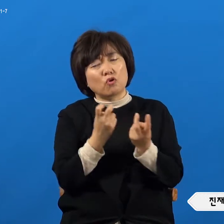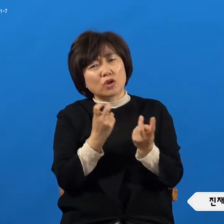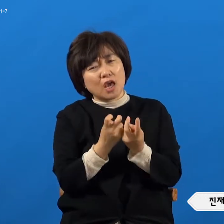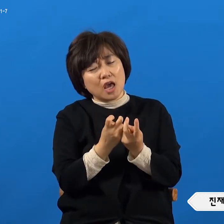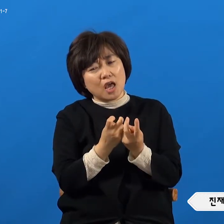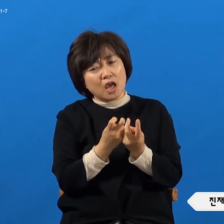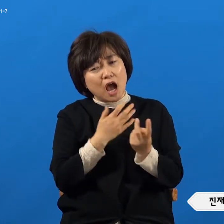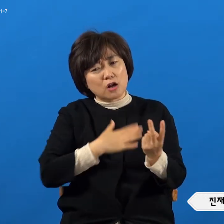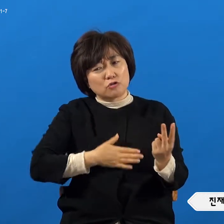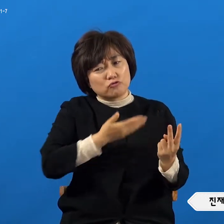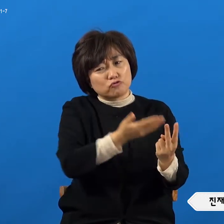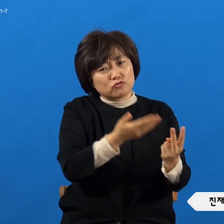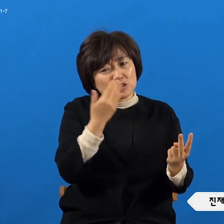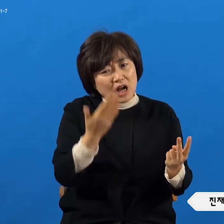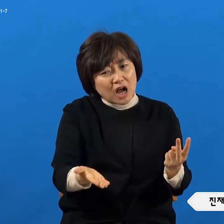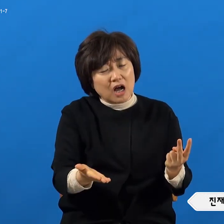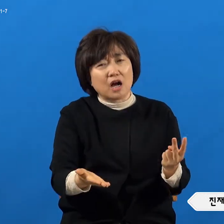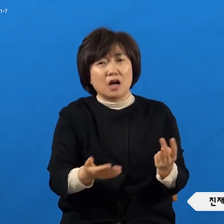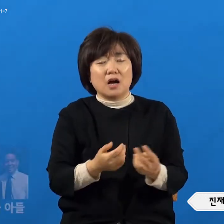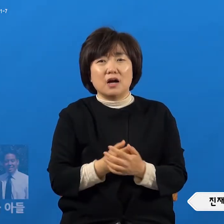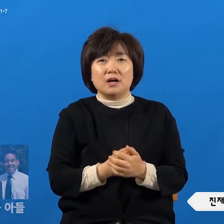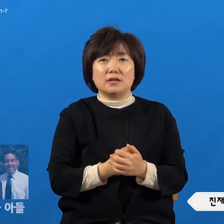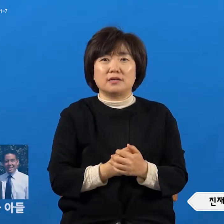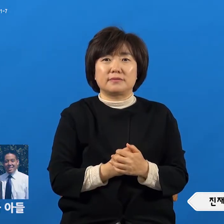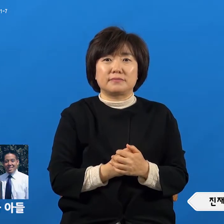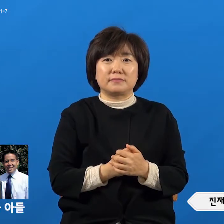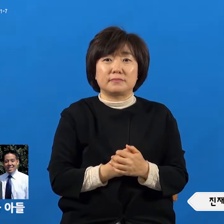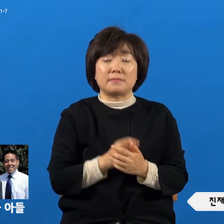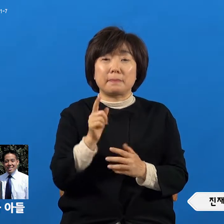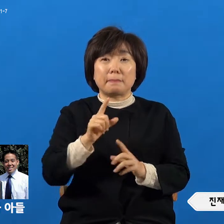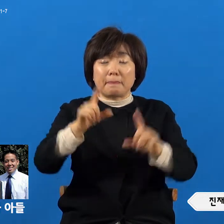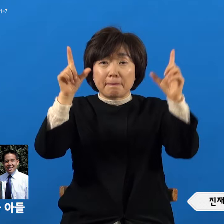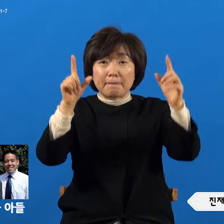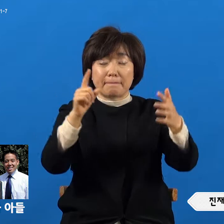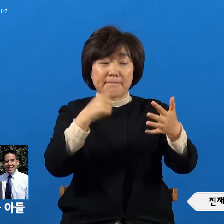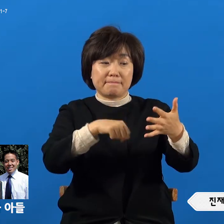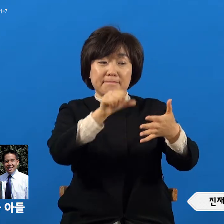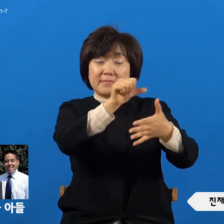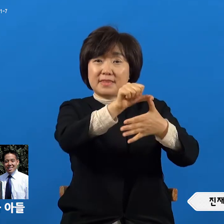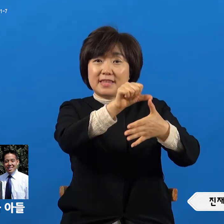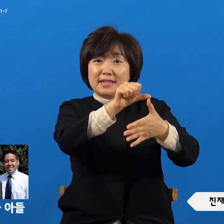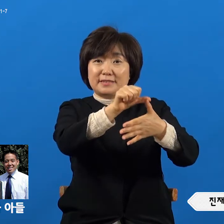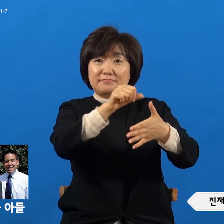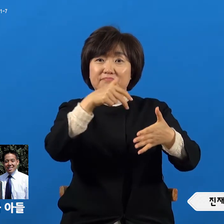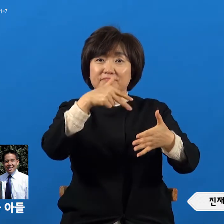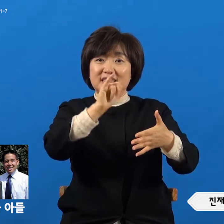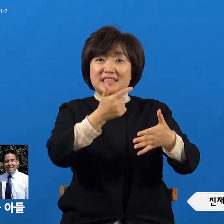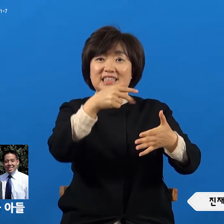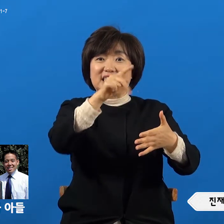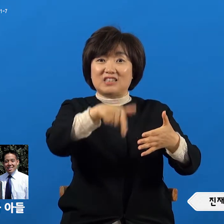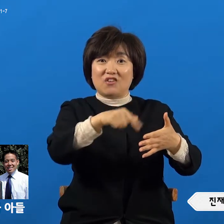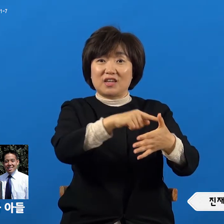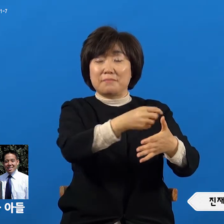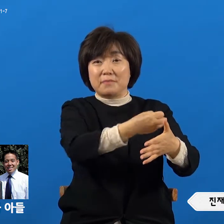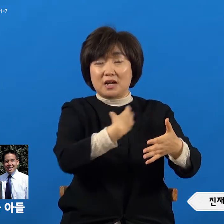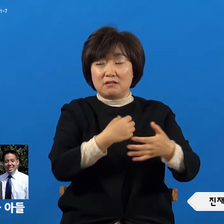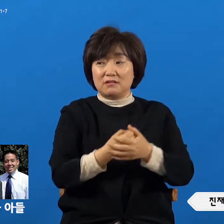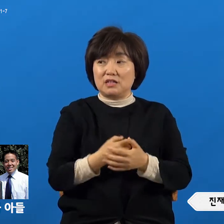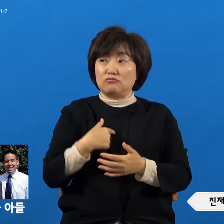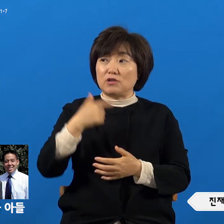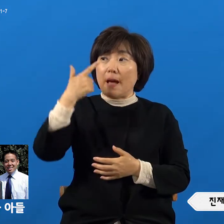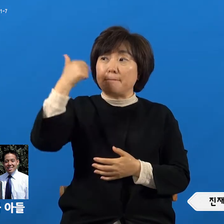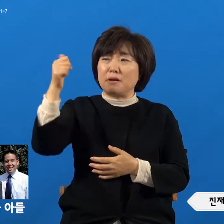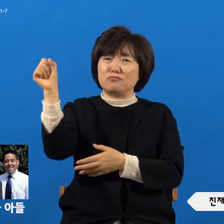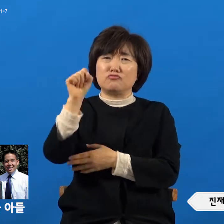어떻게 알려주냐 하는 것이었습니다. 어느 날 큰아들 진석이 이렇게 말했다고 합니다. 우리 아빠는